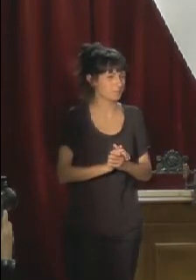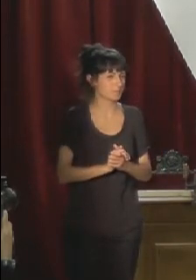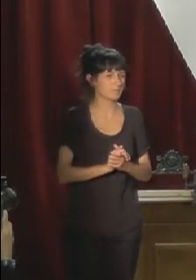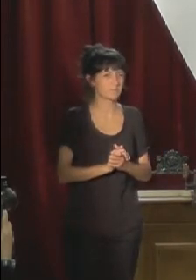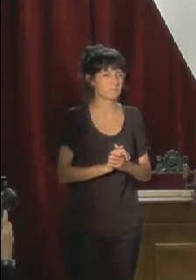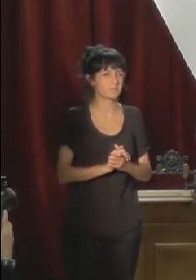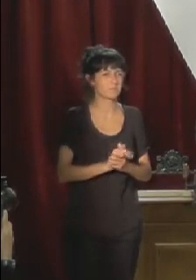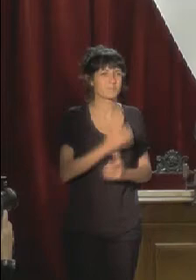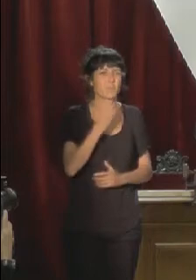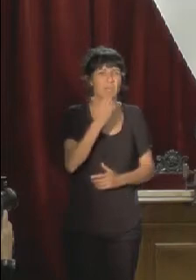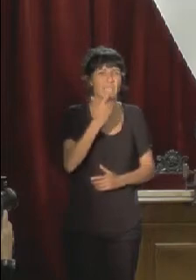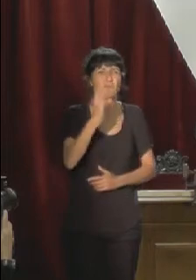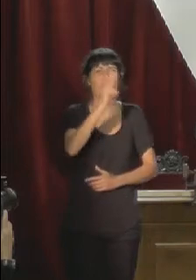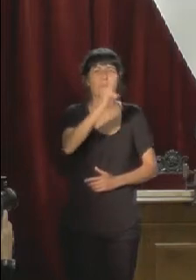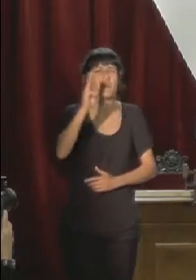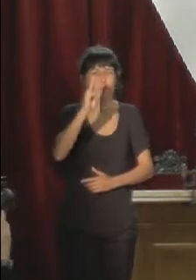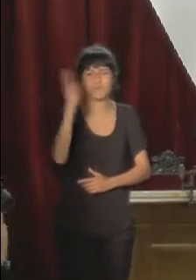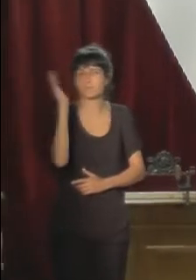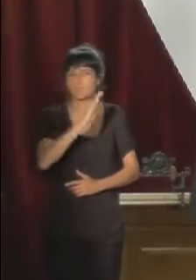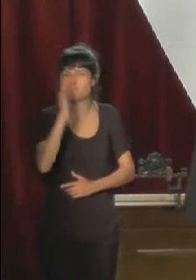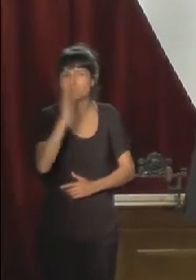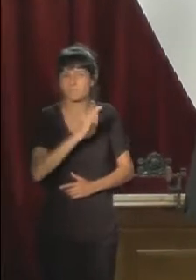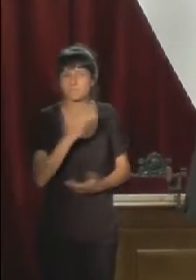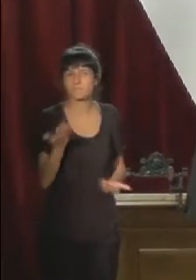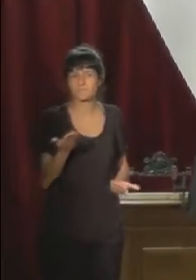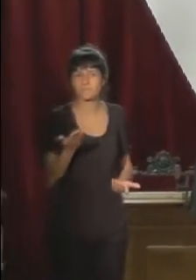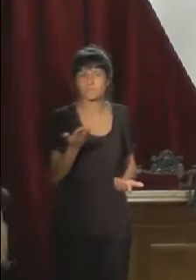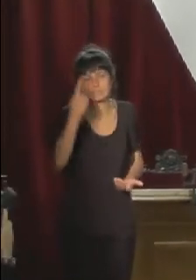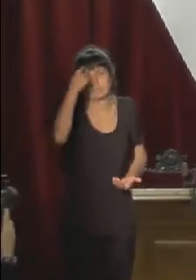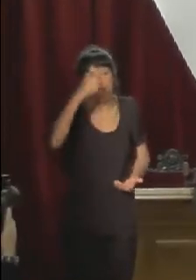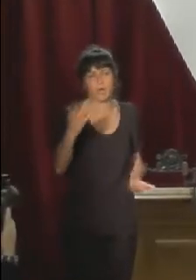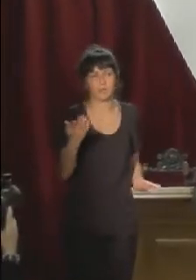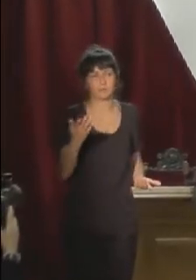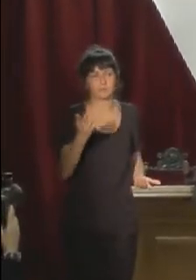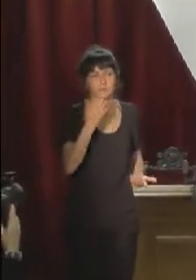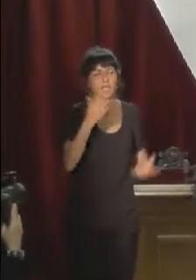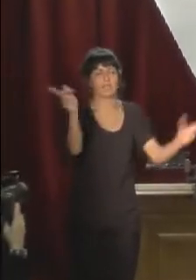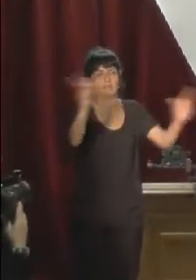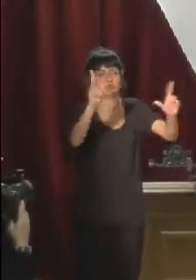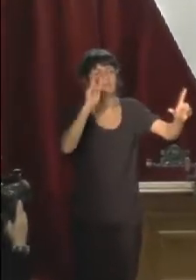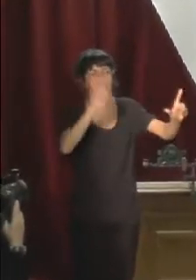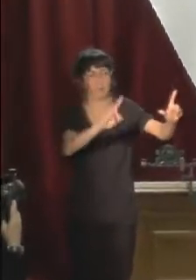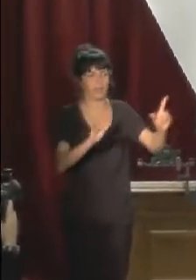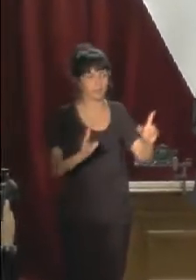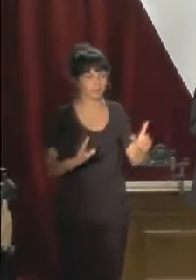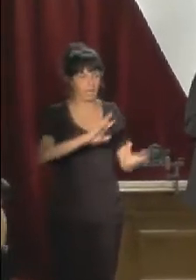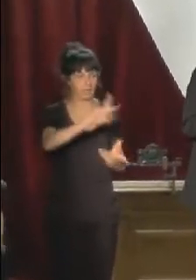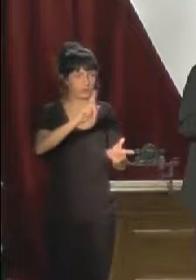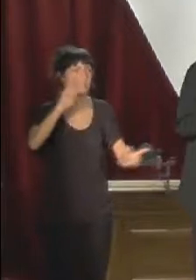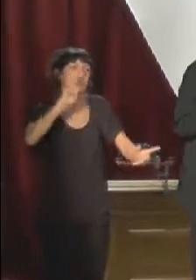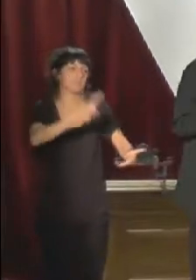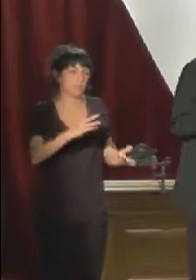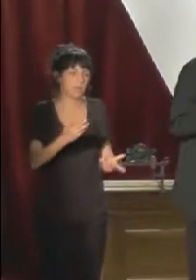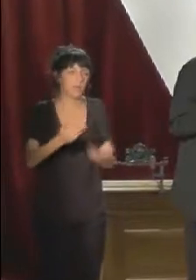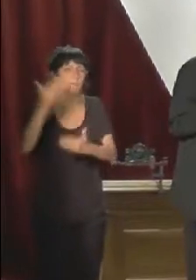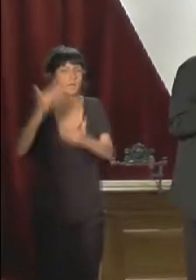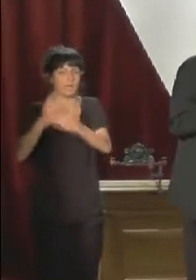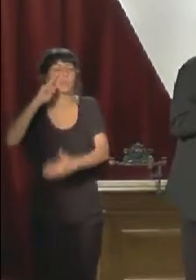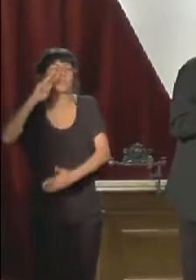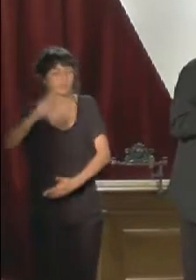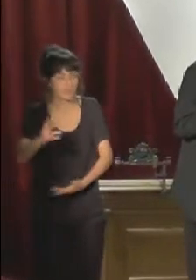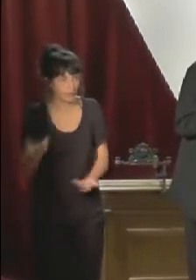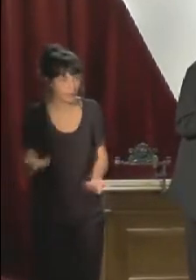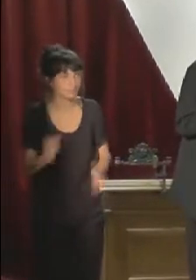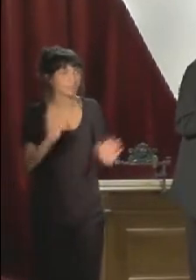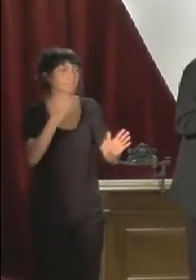existente no Partido Popular. Eso sí sai nos telediarios, e nos xornais.